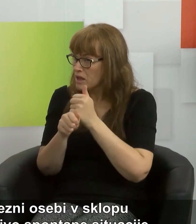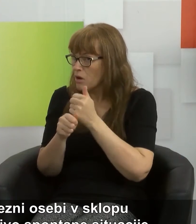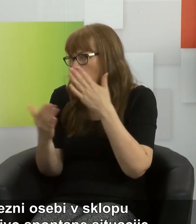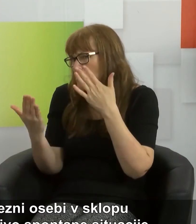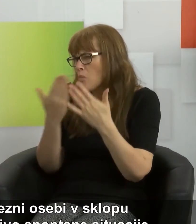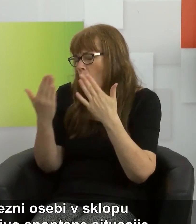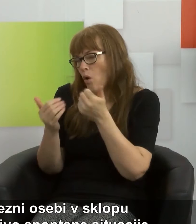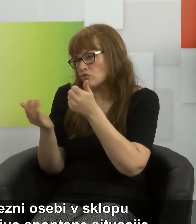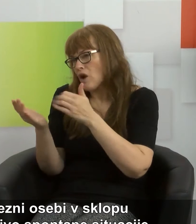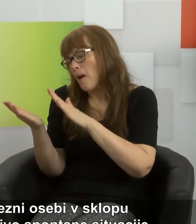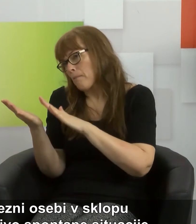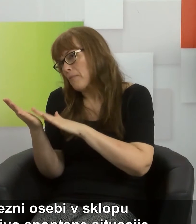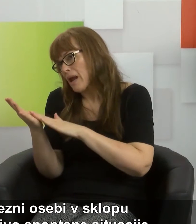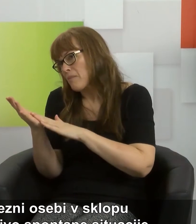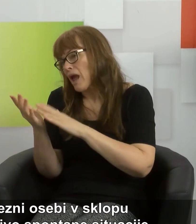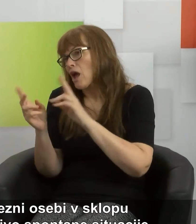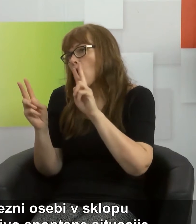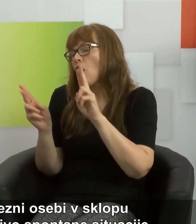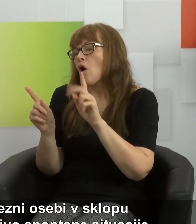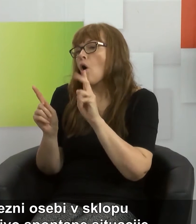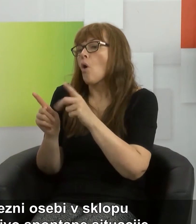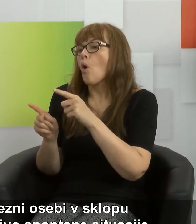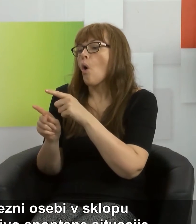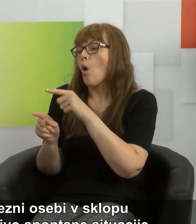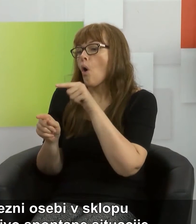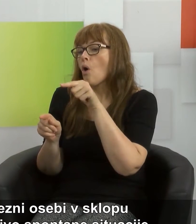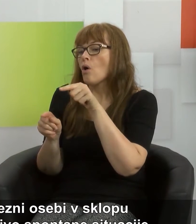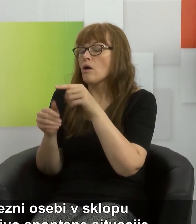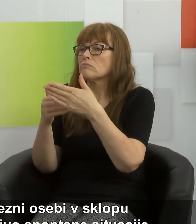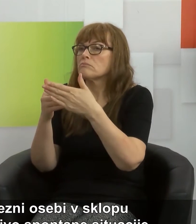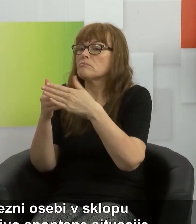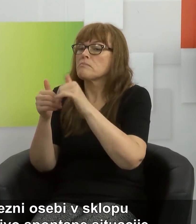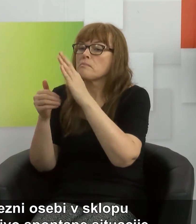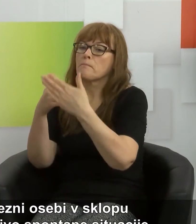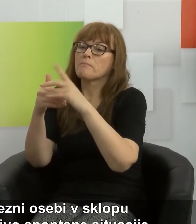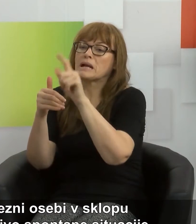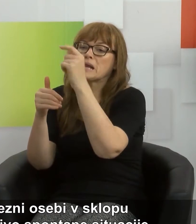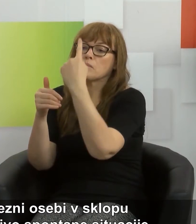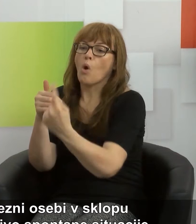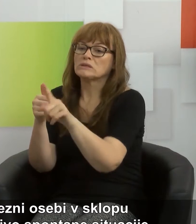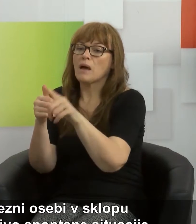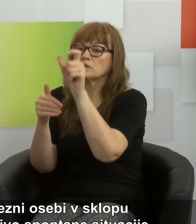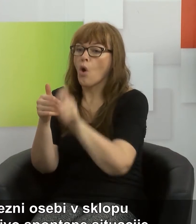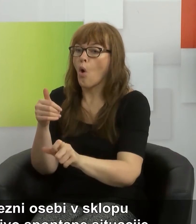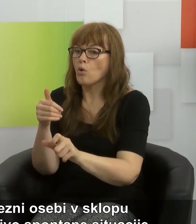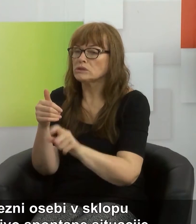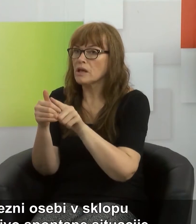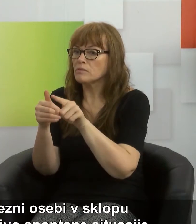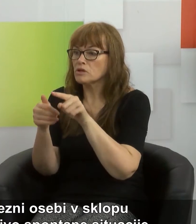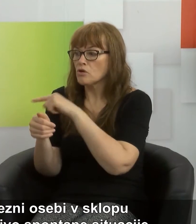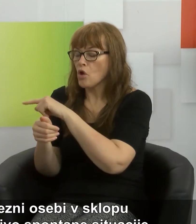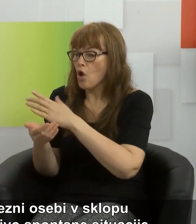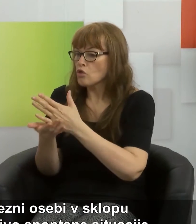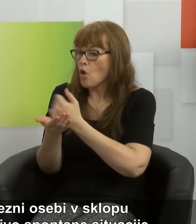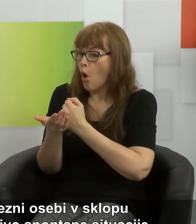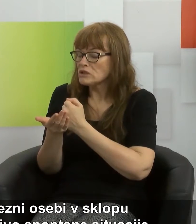vem, primer, ko ti pri posamezni osebi v sklopu rehabilitacije dosežeš